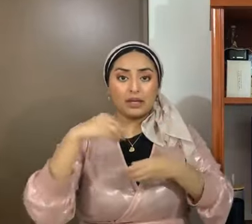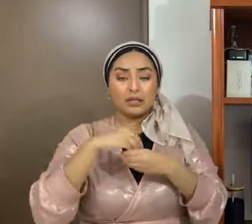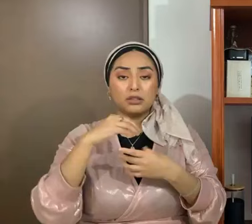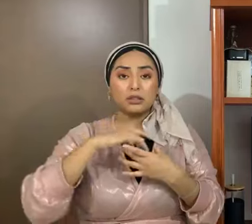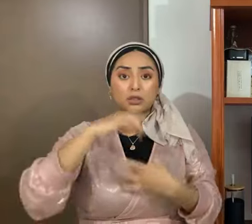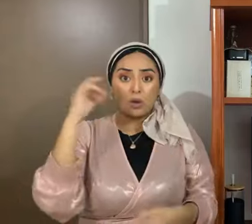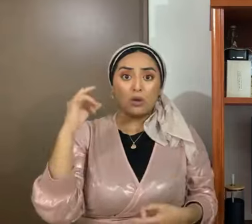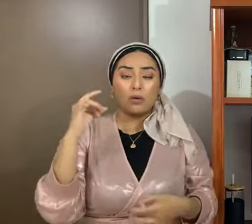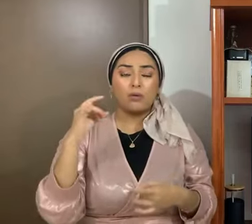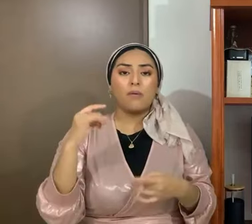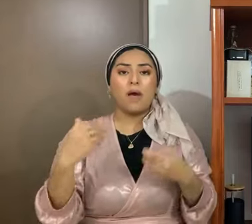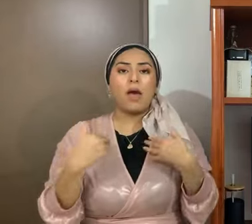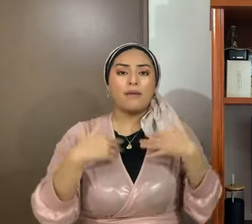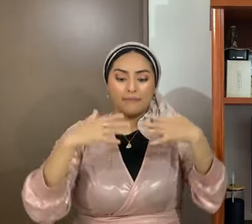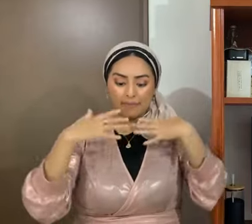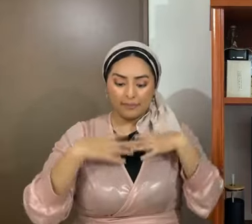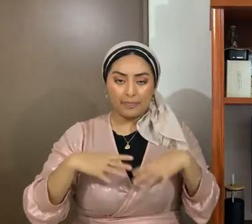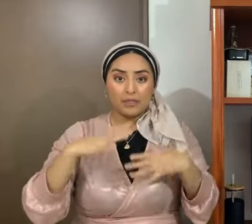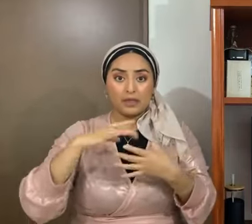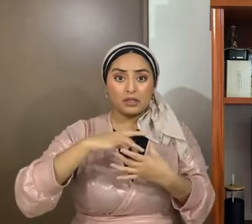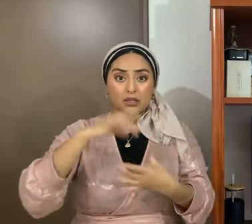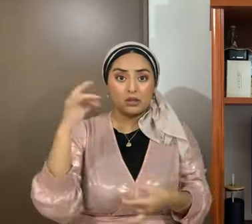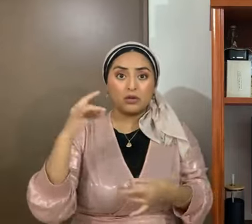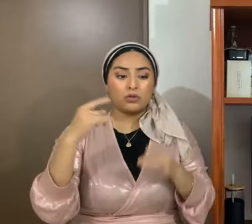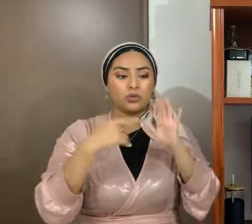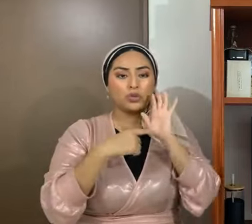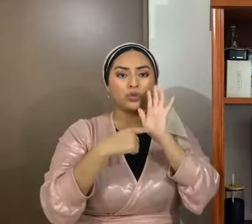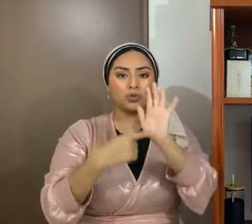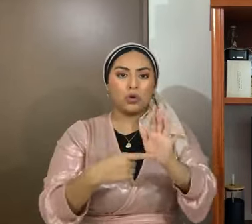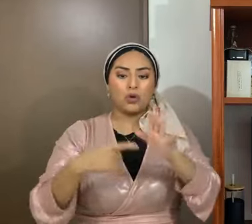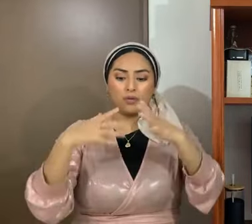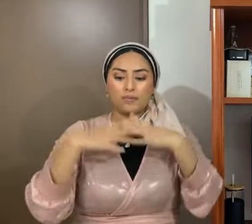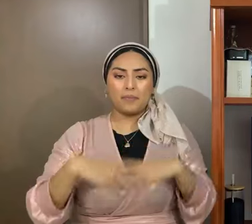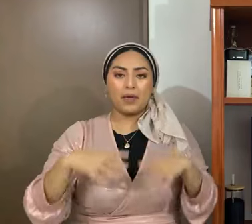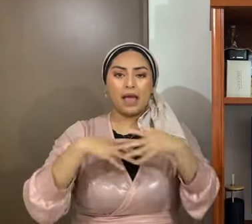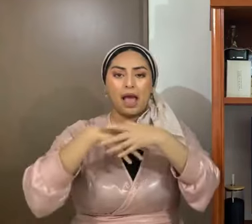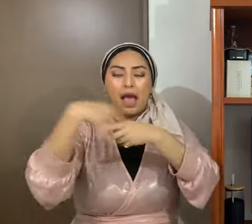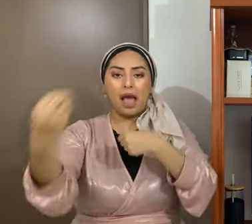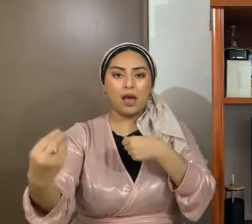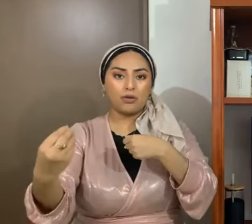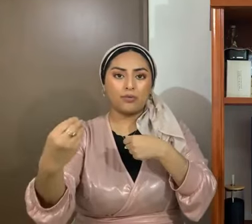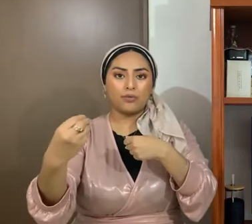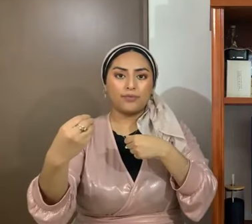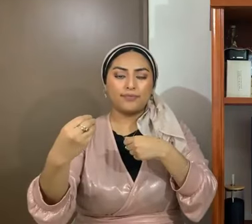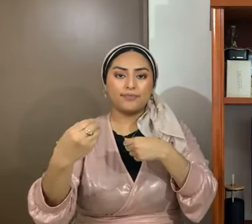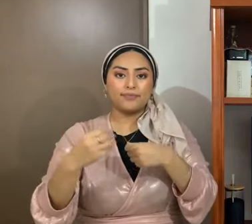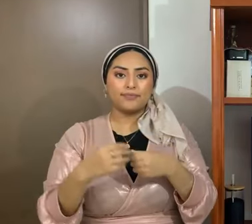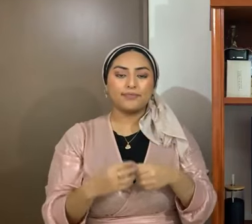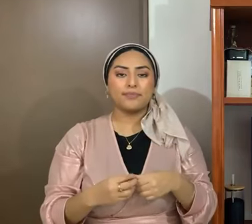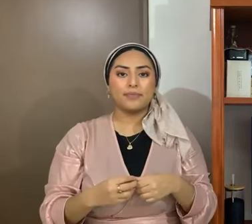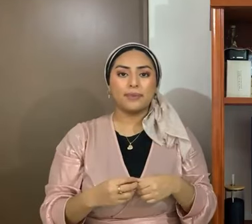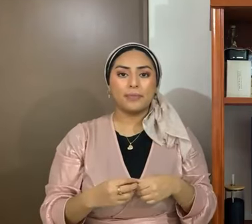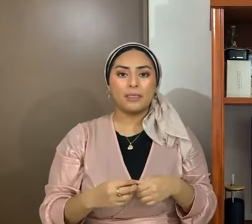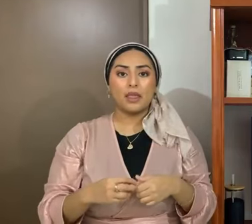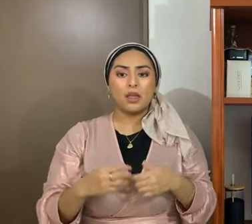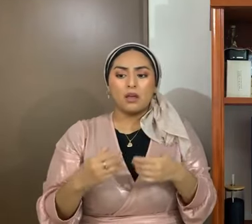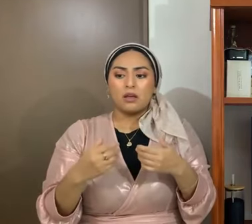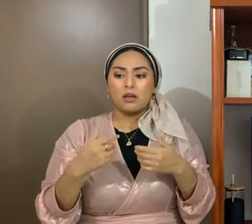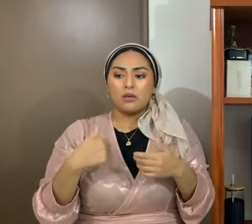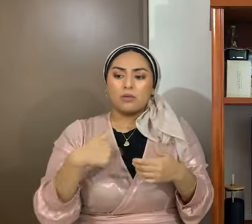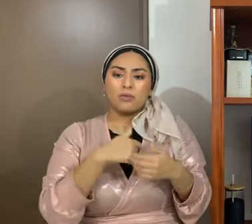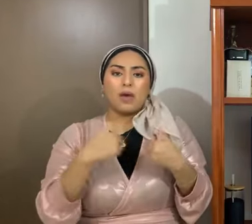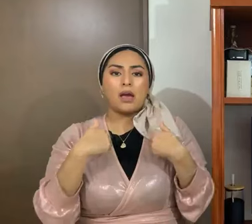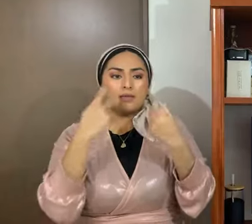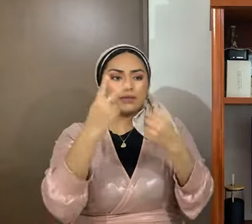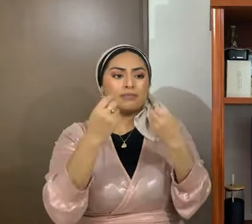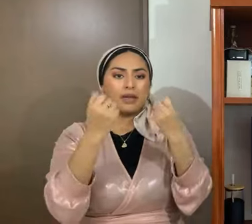alma, quien tiene la vestimenta del alma, lo refleja en su vestimenta física. Amén. Lo hemos visto